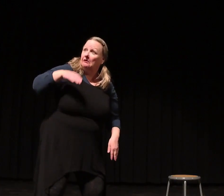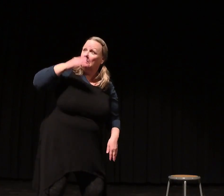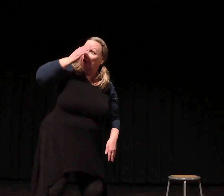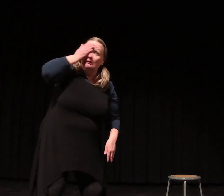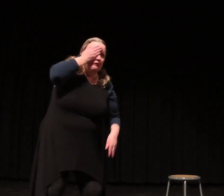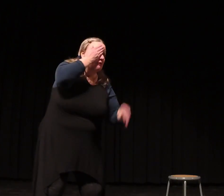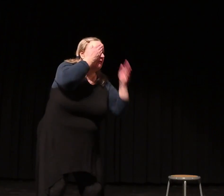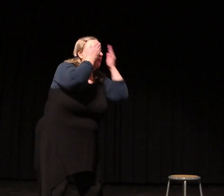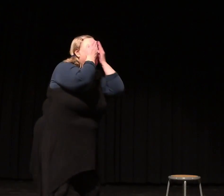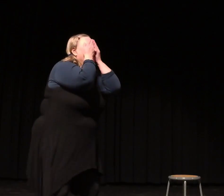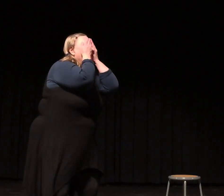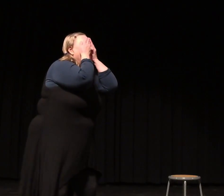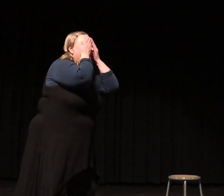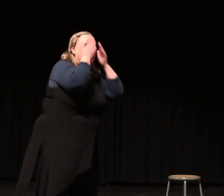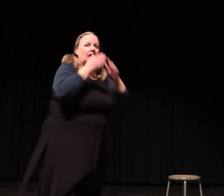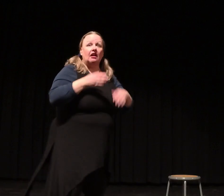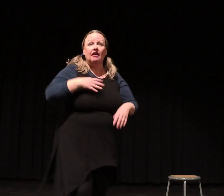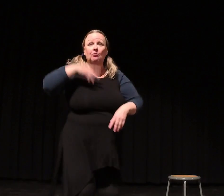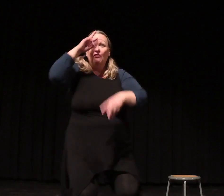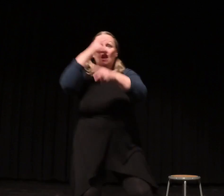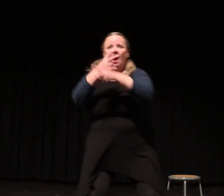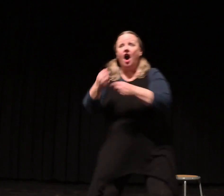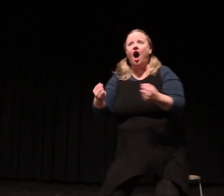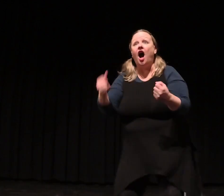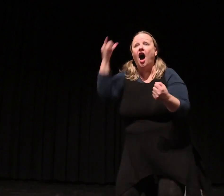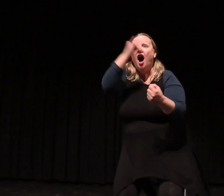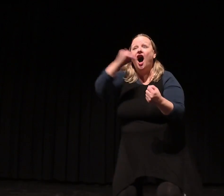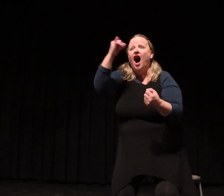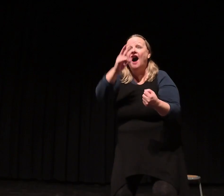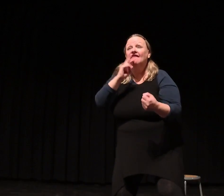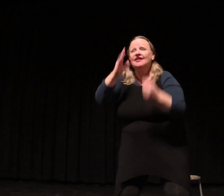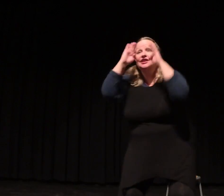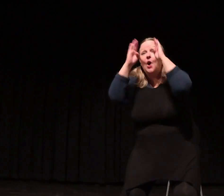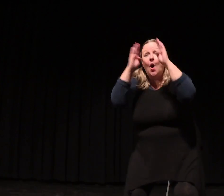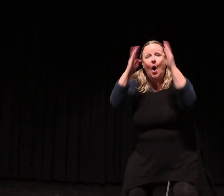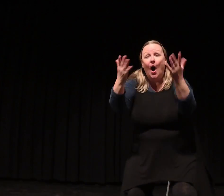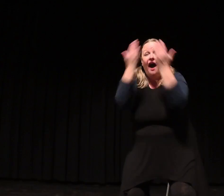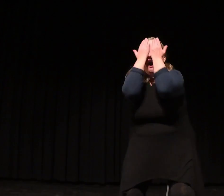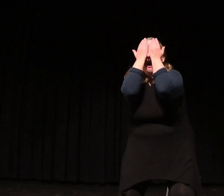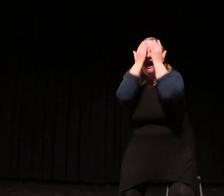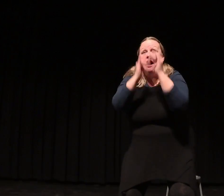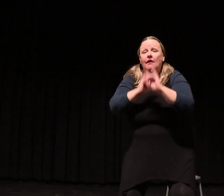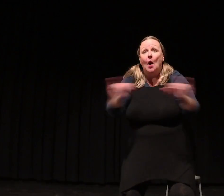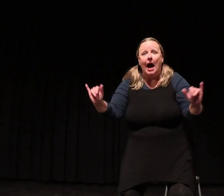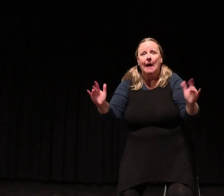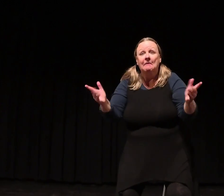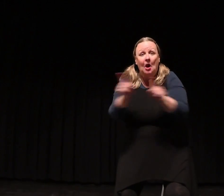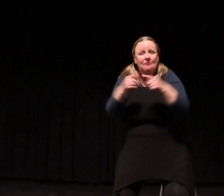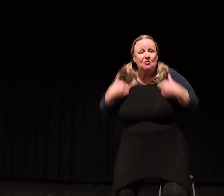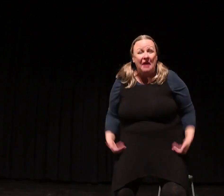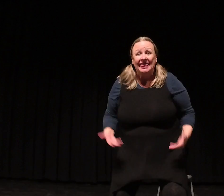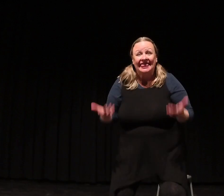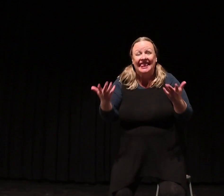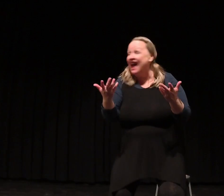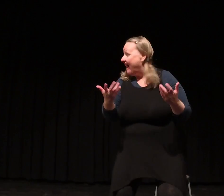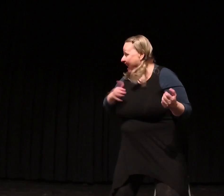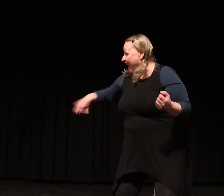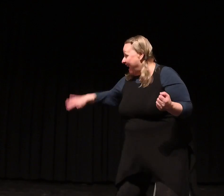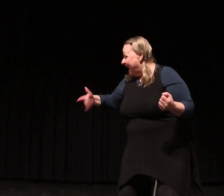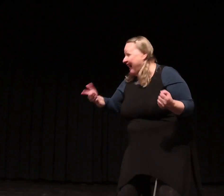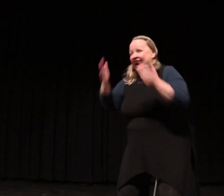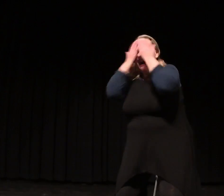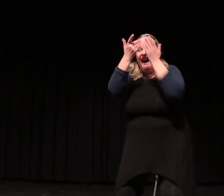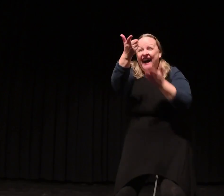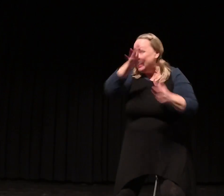Le premier, le deuxième et le troisième font toutes la même chose. Et mon frère, il dit, « Ben là, c'est incroyable.